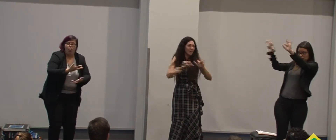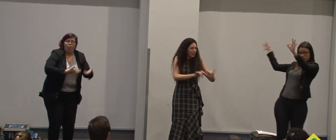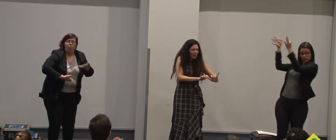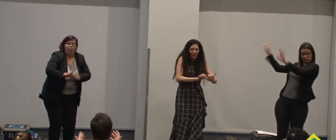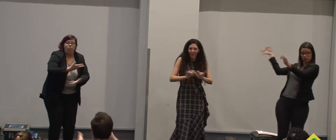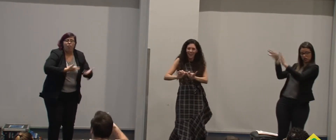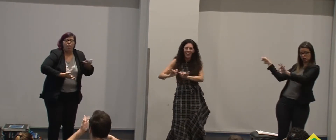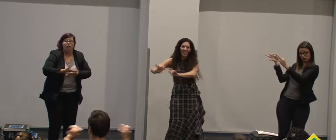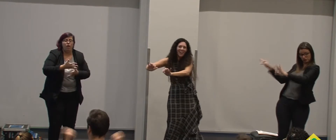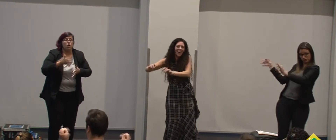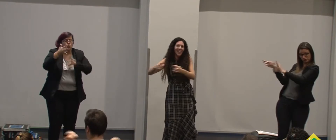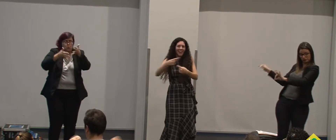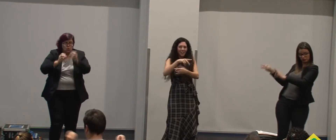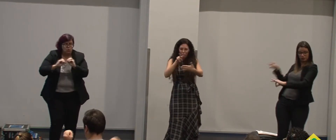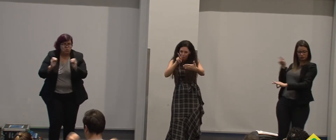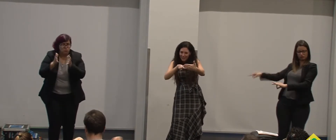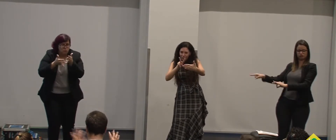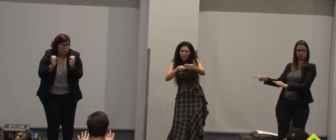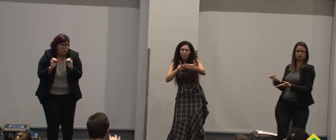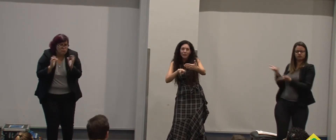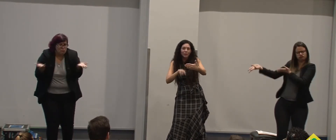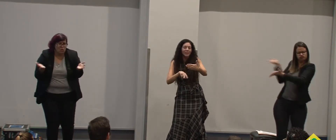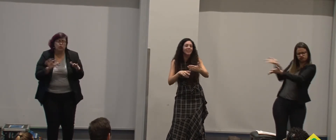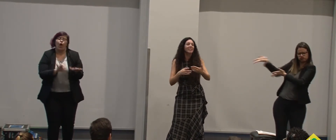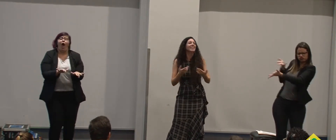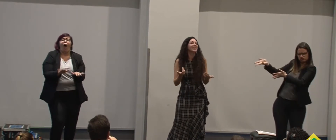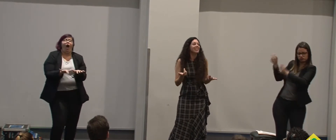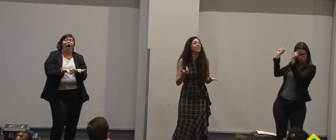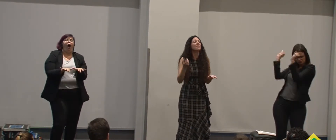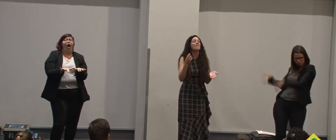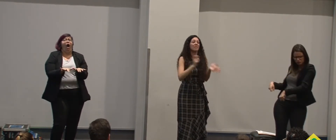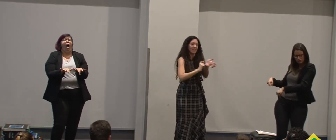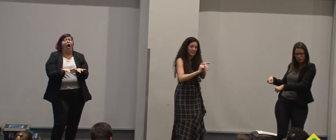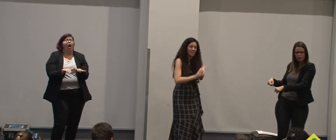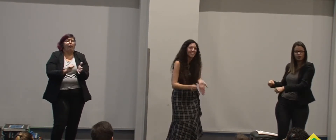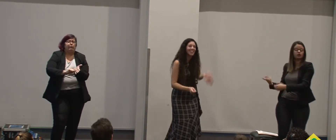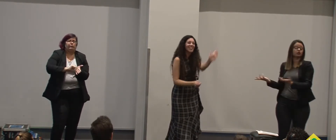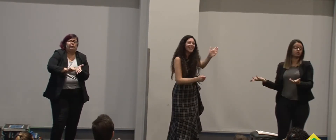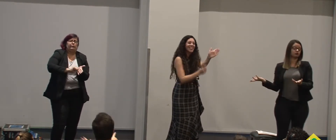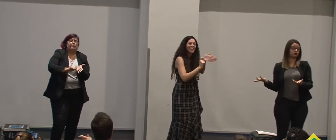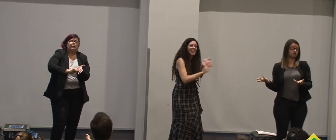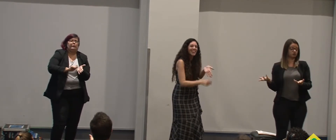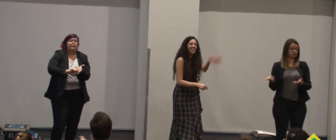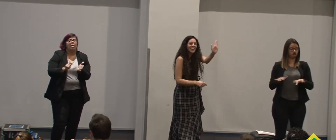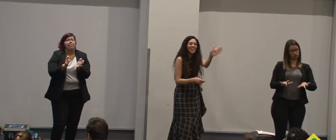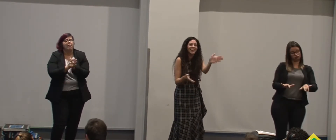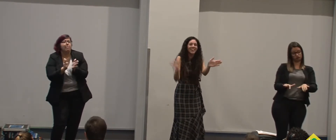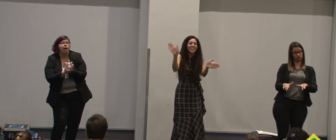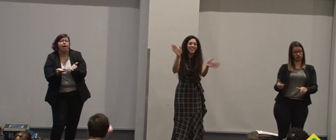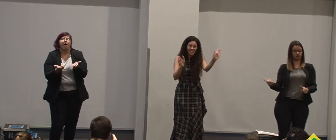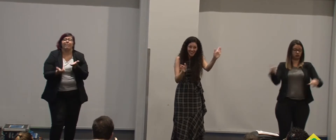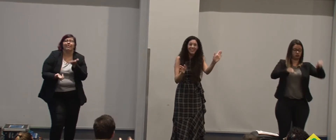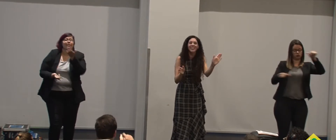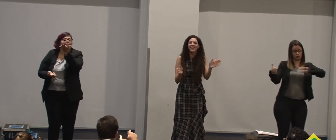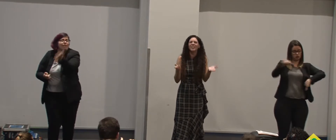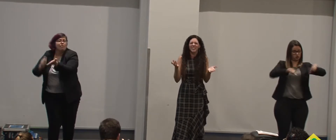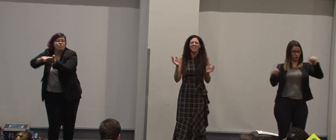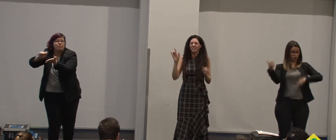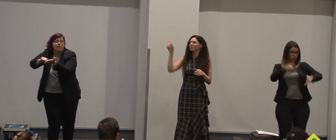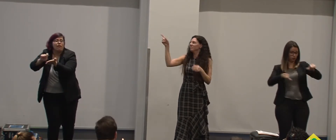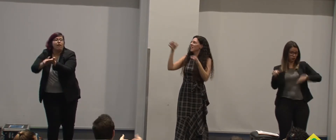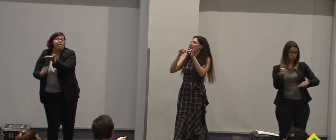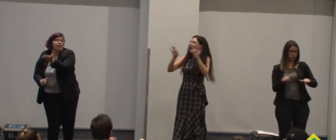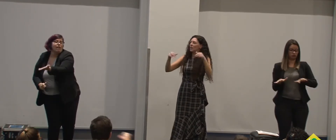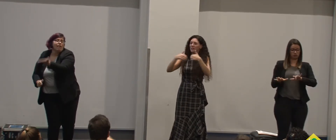de laptops para que eles comuniquem-se só através do inglês escrito, por exemplo, né? E eles podem escrever através